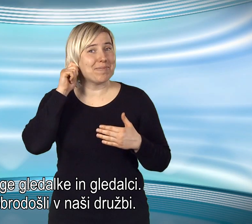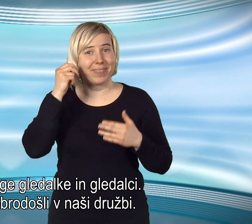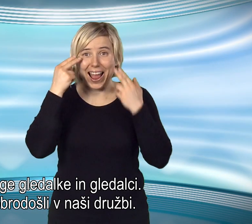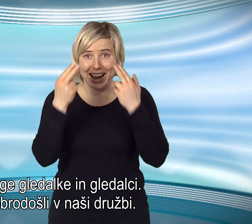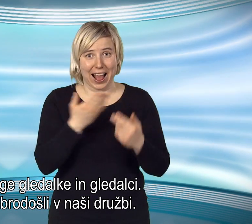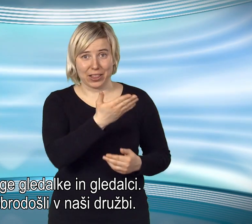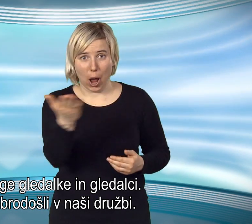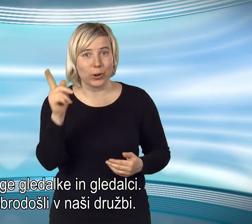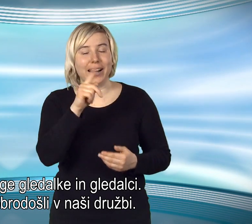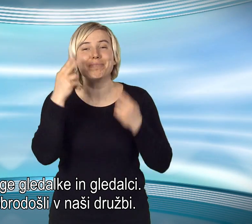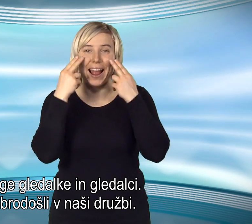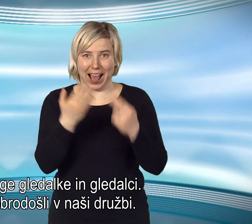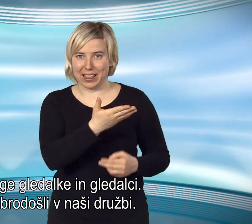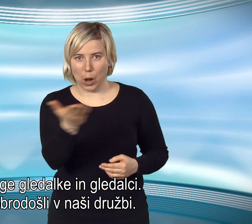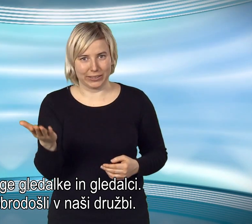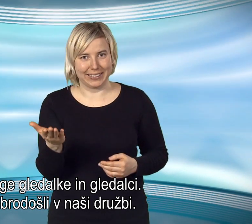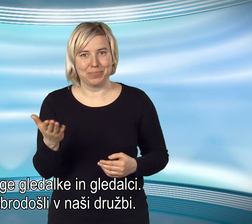Drage gledalke in gledalci,